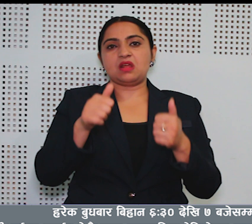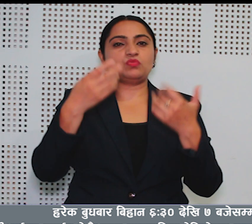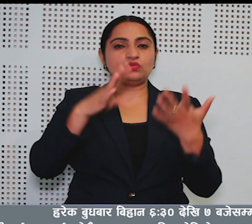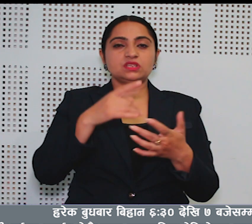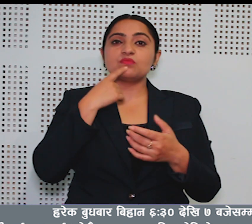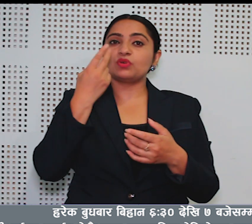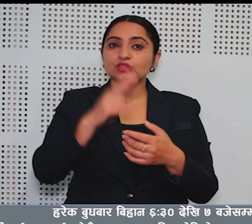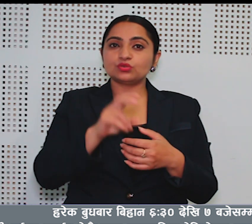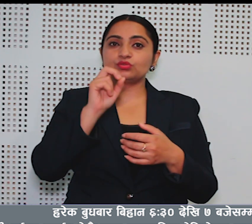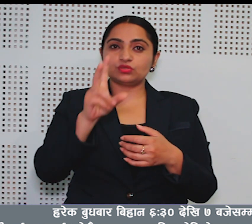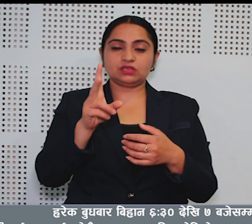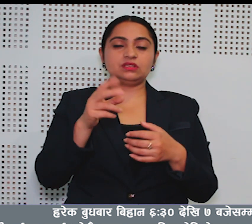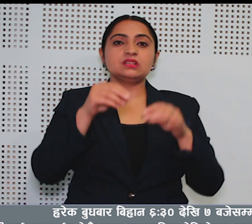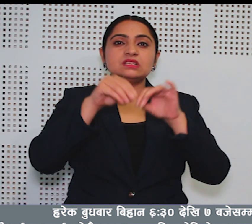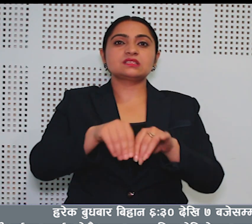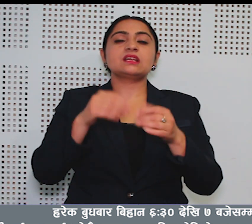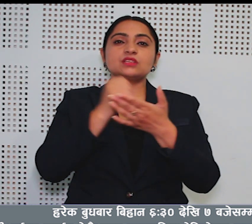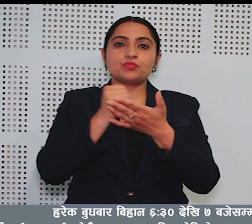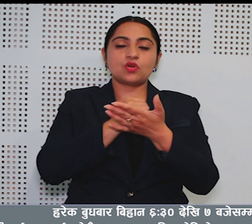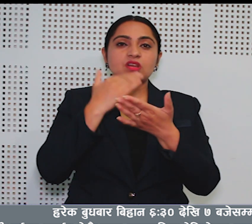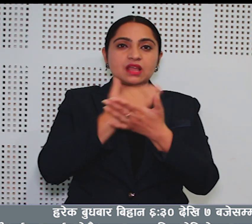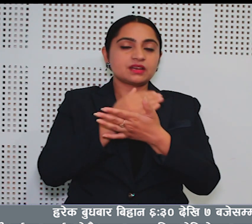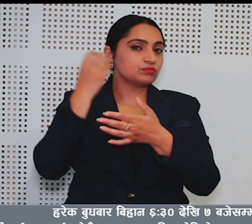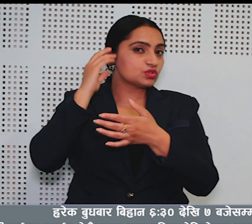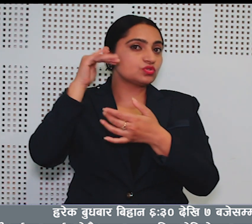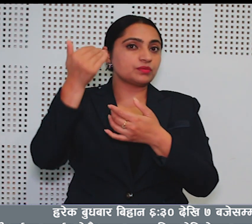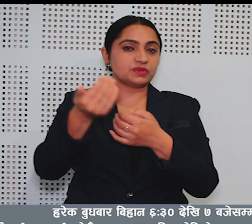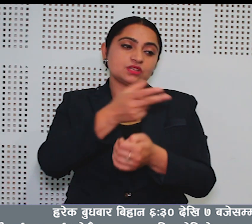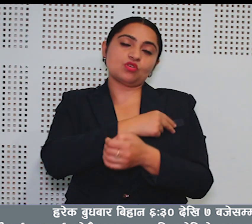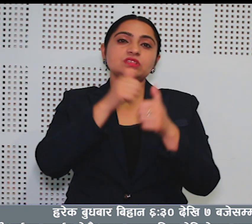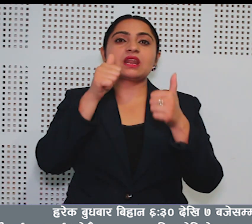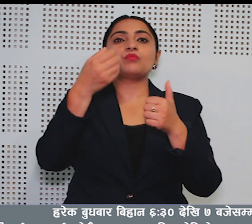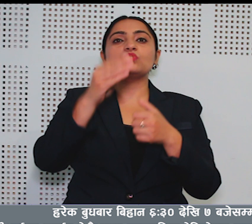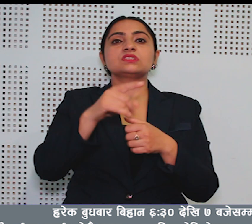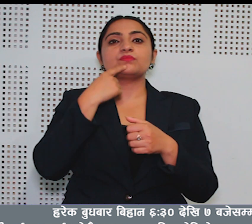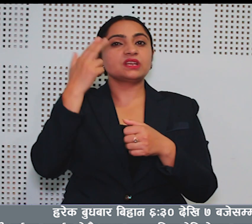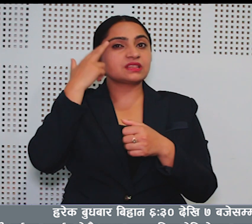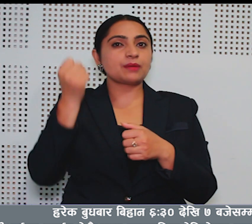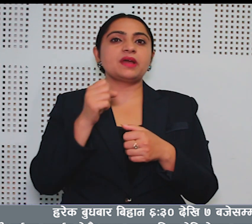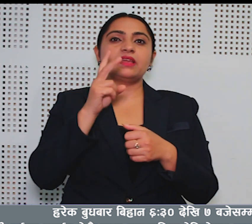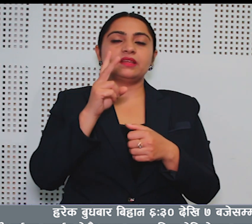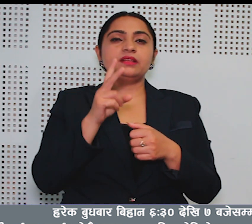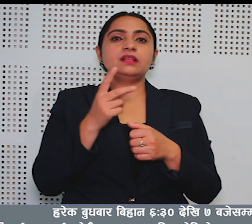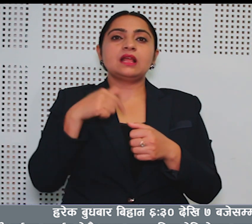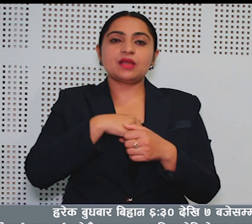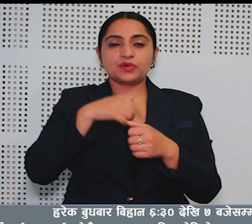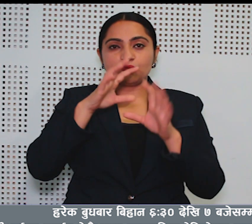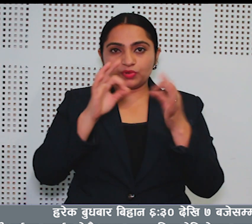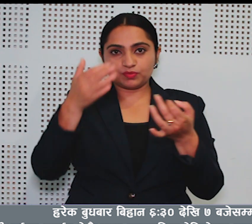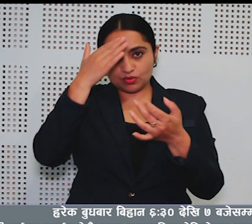भन्थे। तर हामीले यो साझा पहल कार्यक्रम सुनेपछि लगाउँदै नै राम्रो हुँदो रहेछ अनि लगाएर हामीलाई विभिन्न रोगहरूबाट बच्न पायौँ